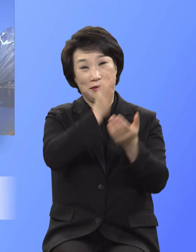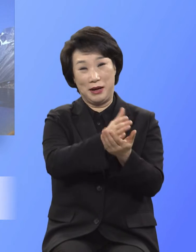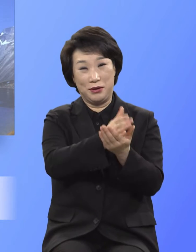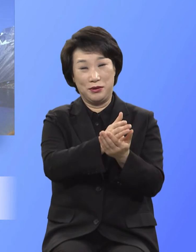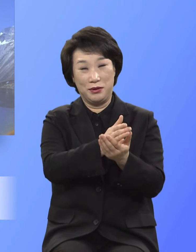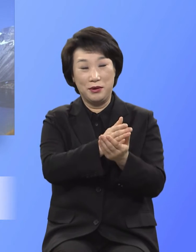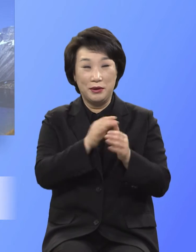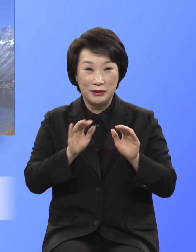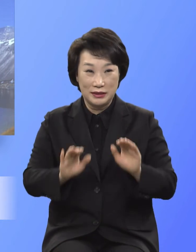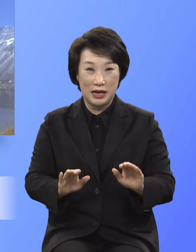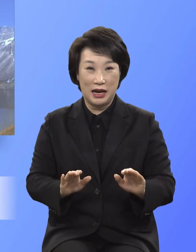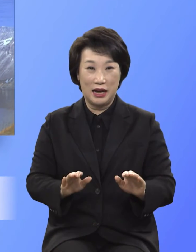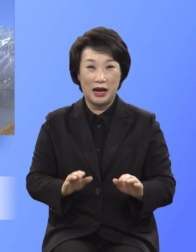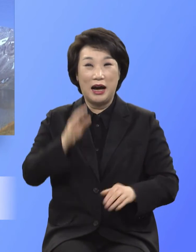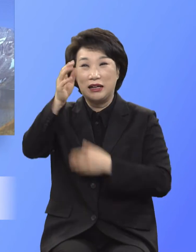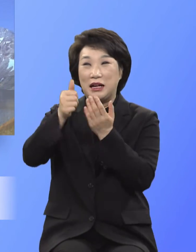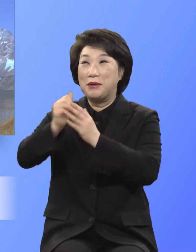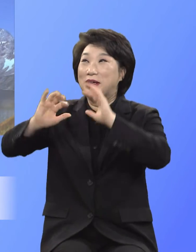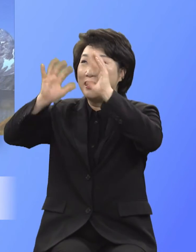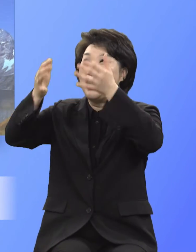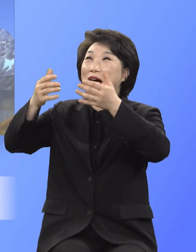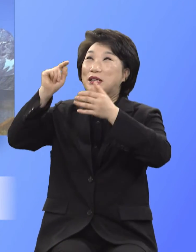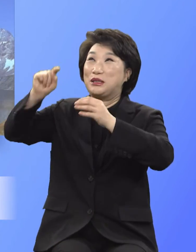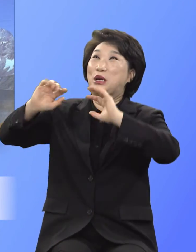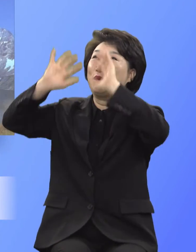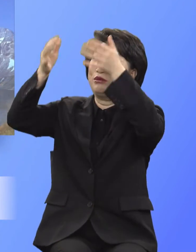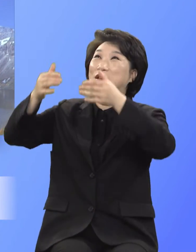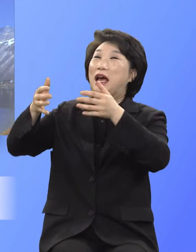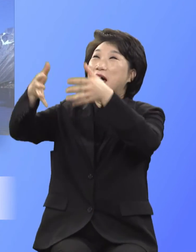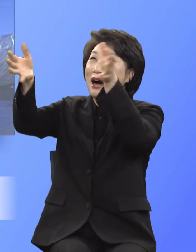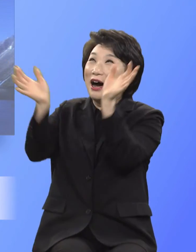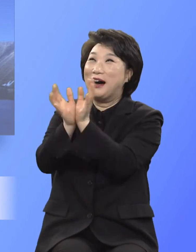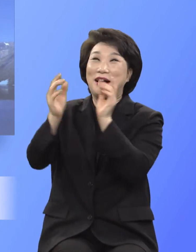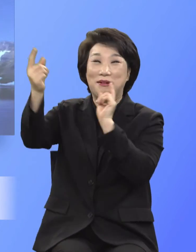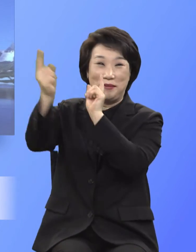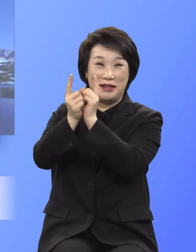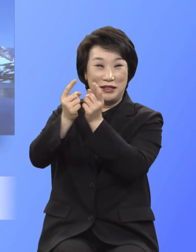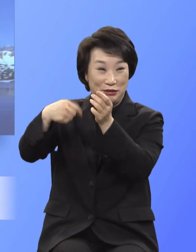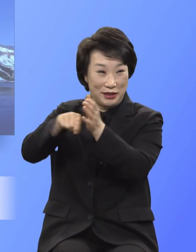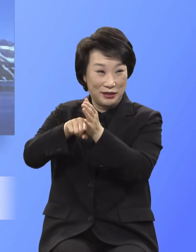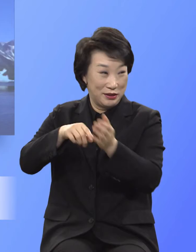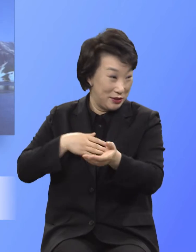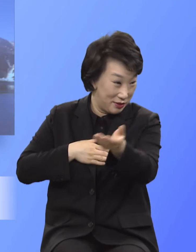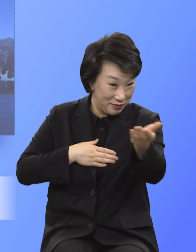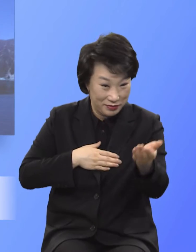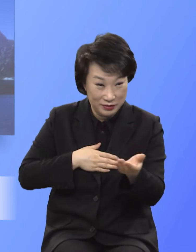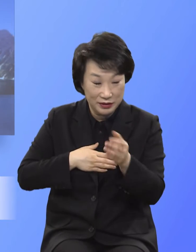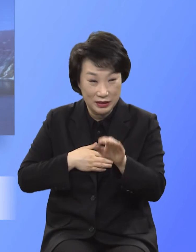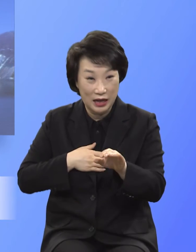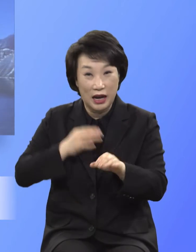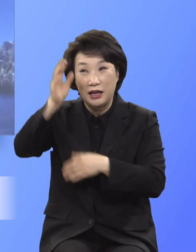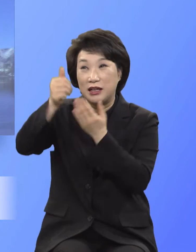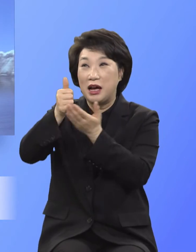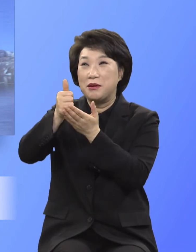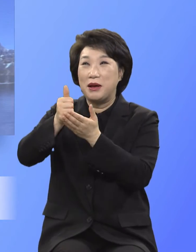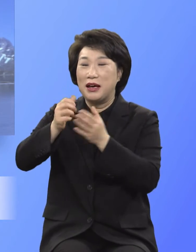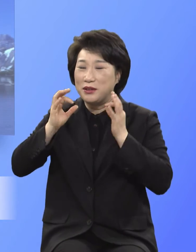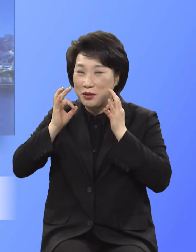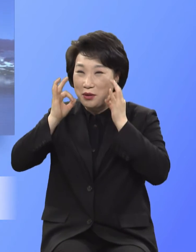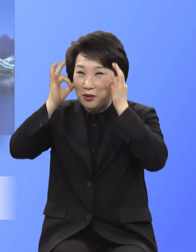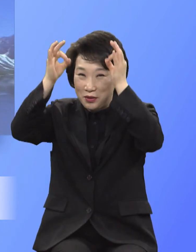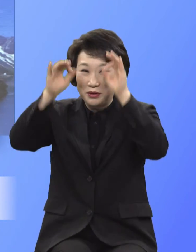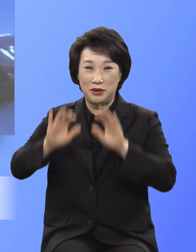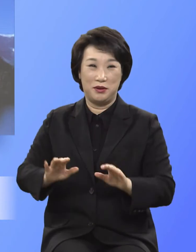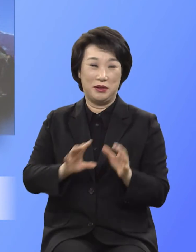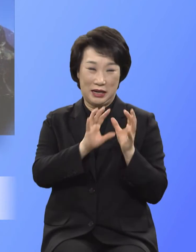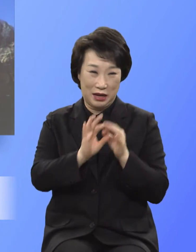않냐고, 하나님의 나라 천국에 우리에서 함께 만나기 위해서 하나님의 부단한